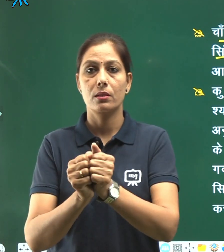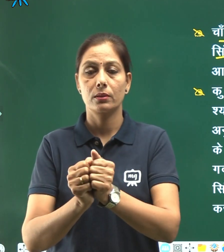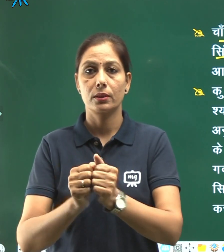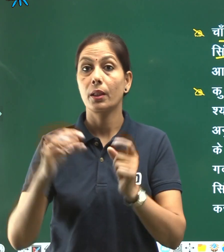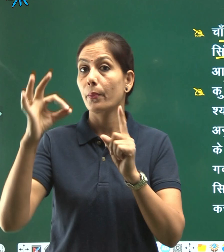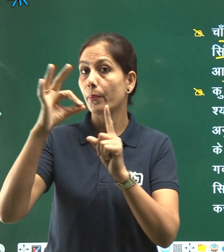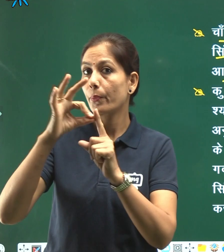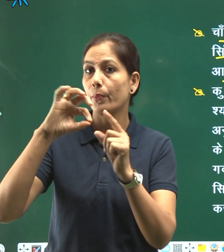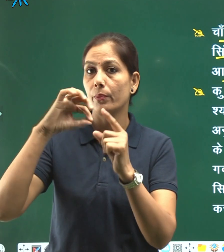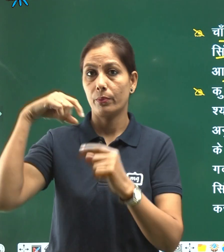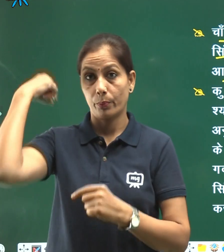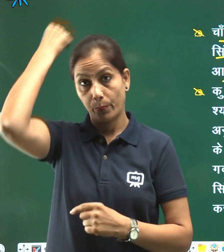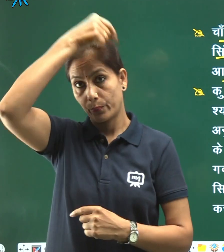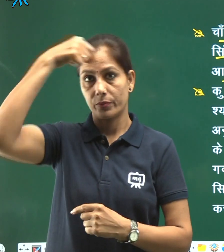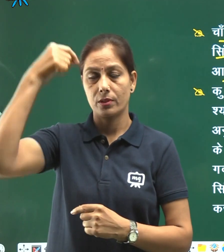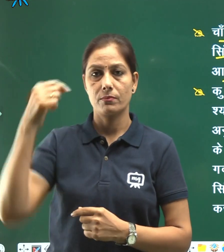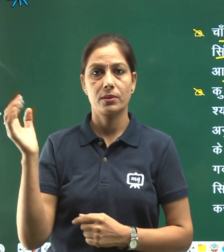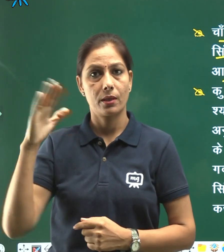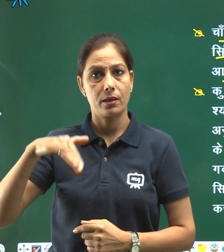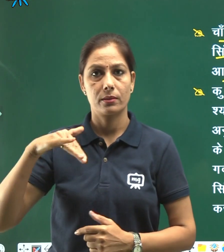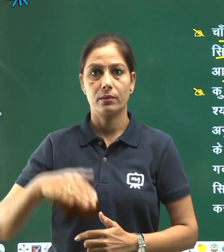पंजाब से आया था।